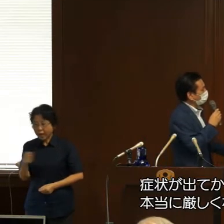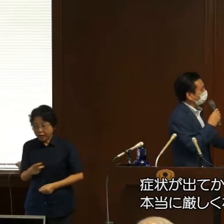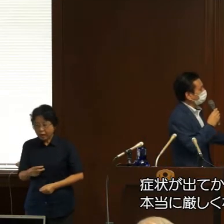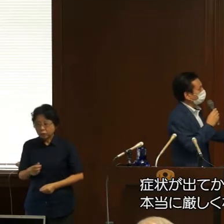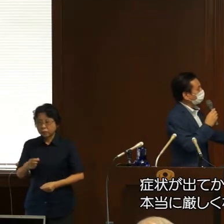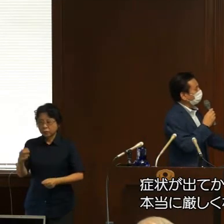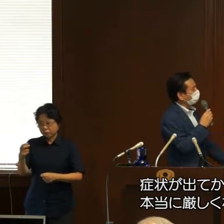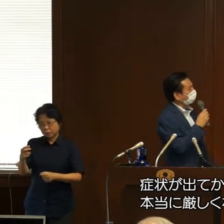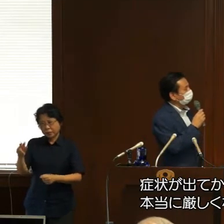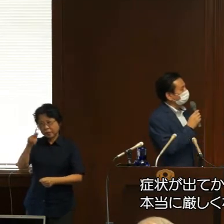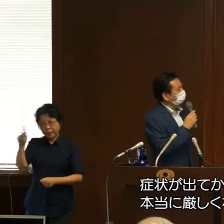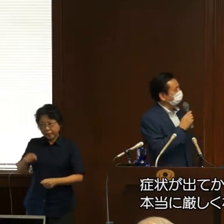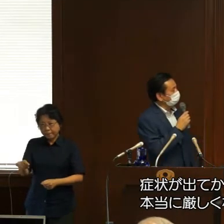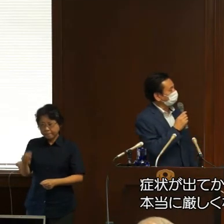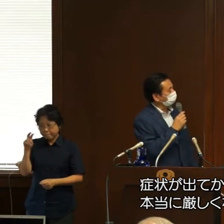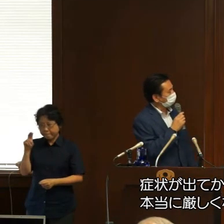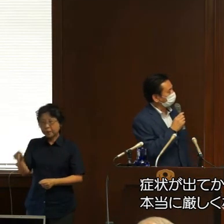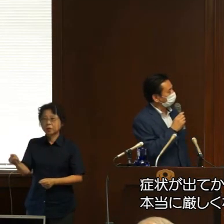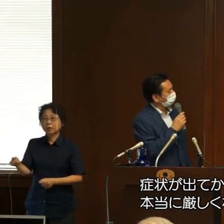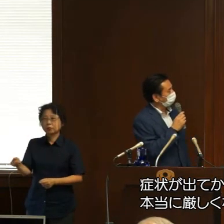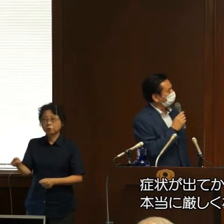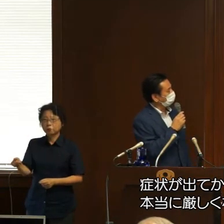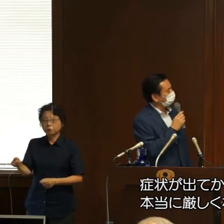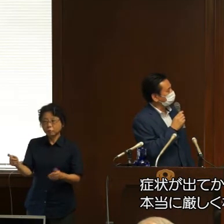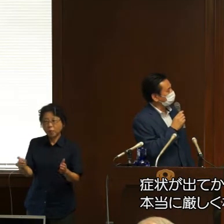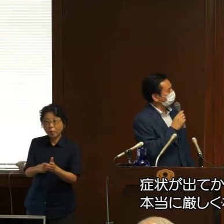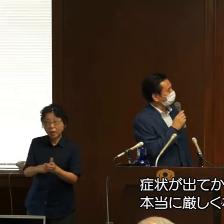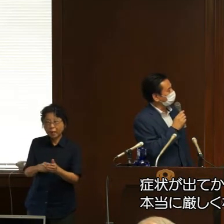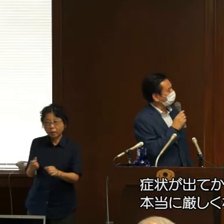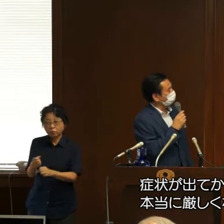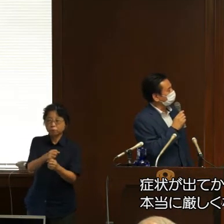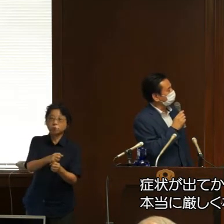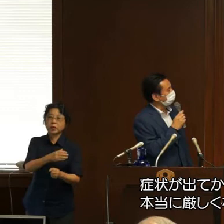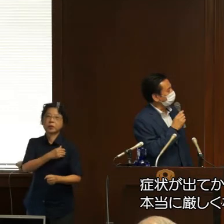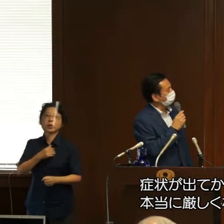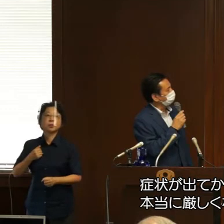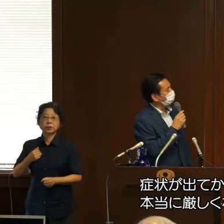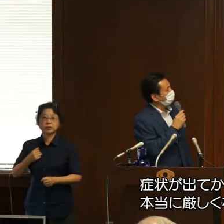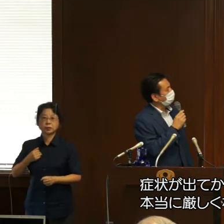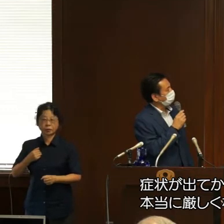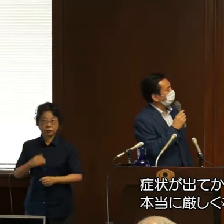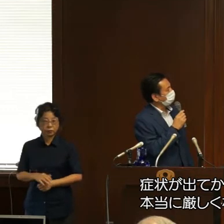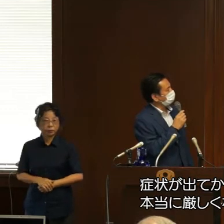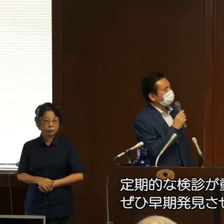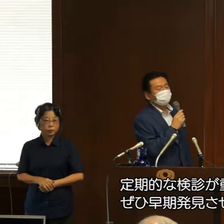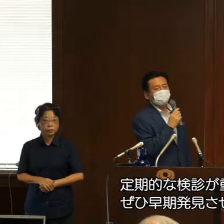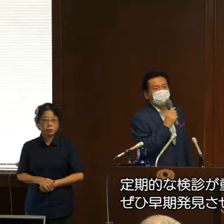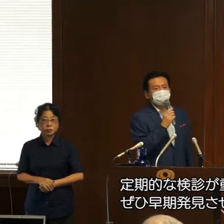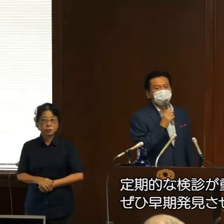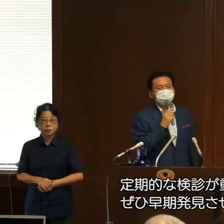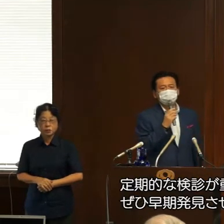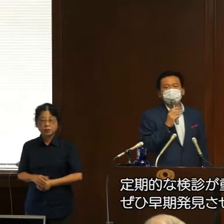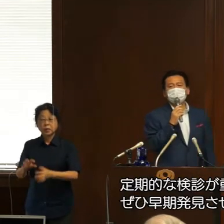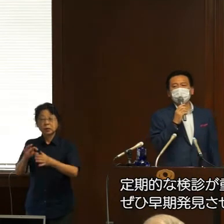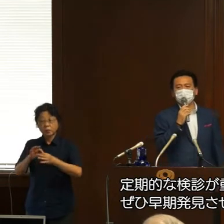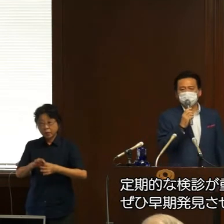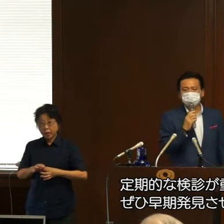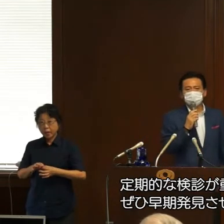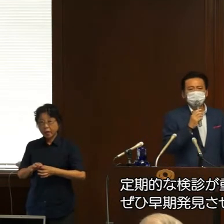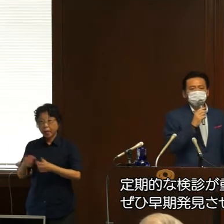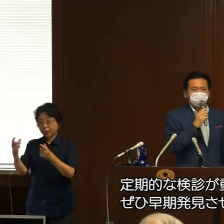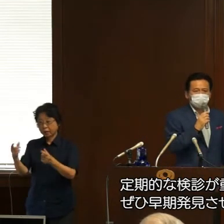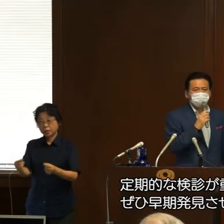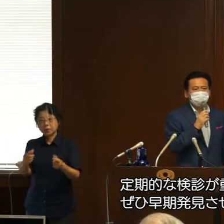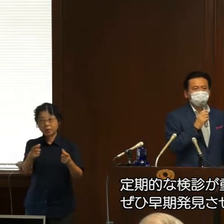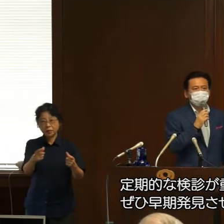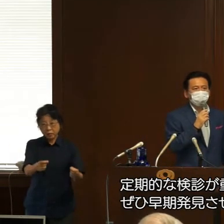ぜひ症状が出てからだとですね、もう本当に厳しくなってまいりますので、定期的な検診が重要になってまいります